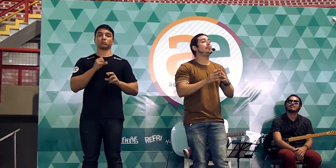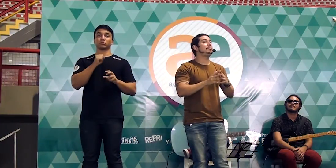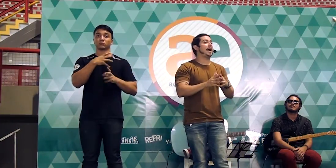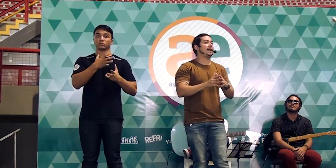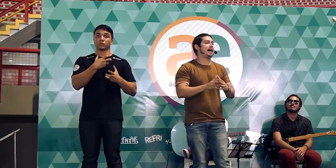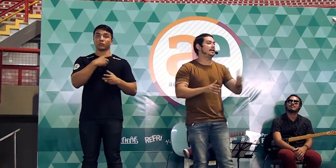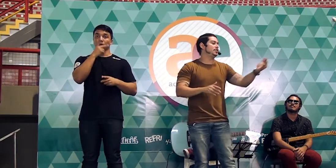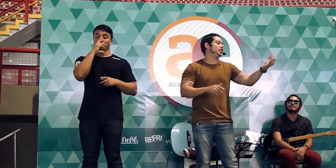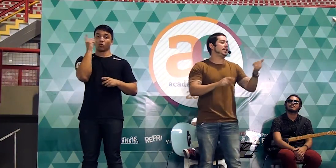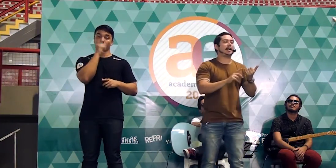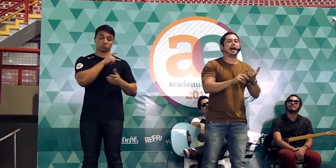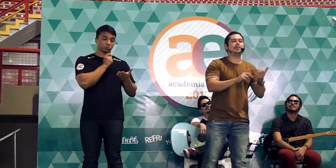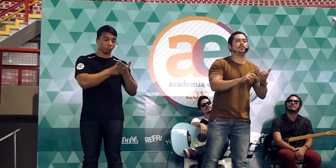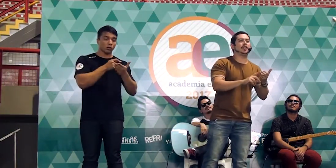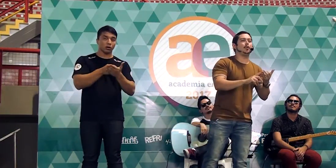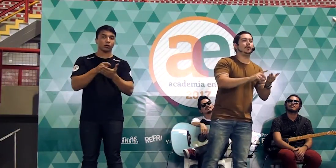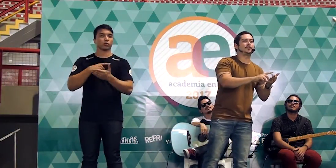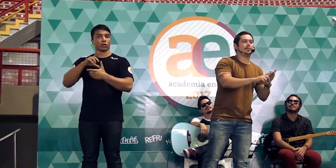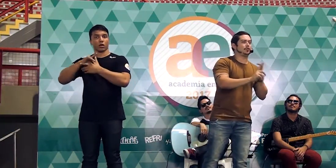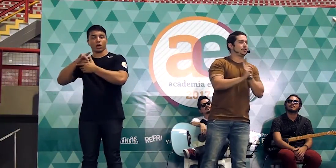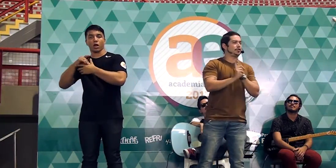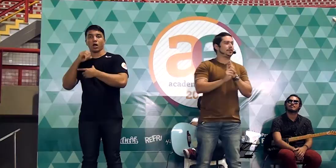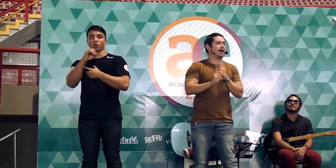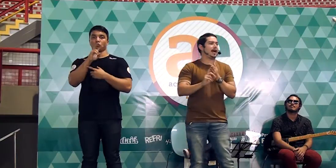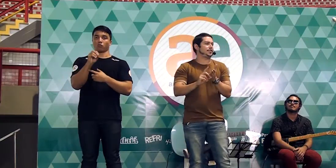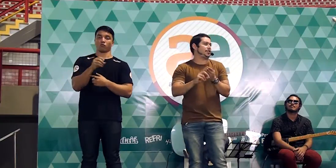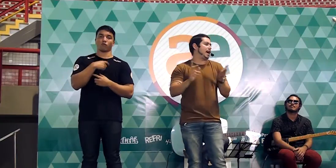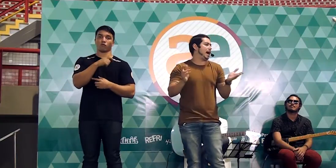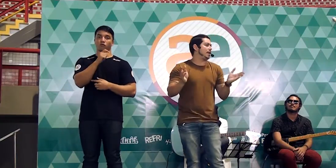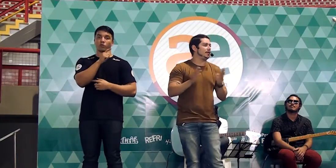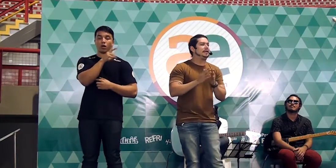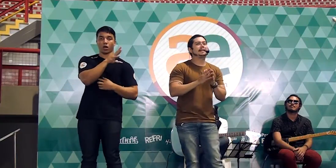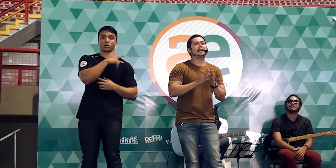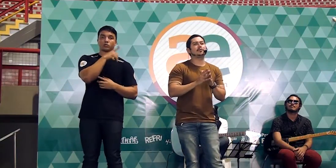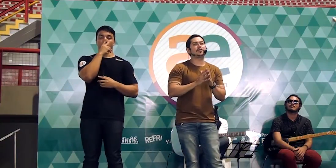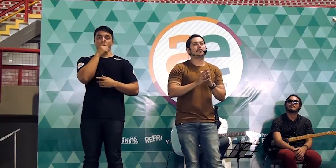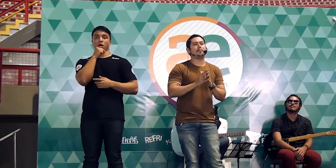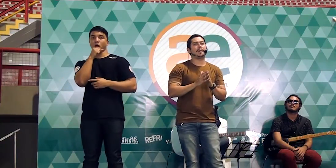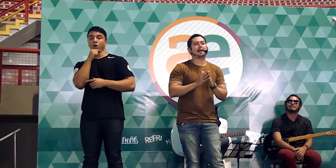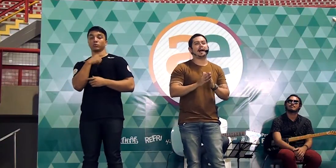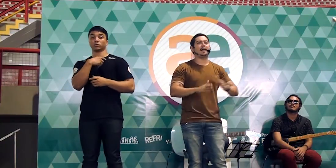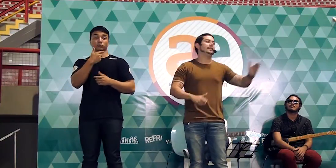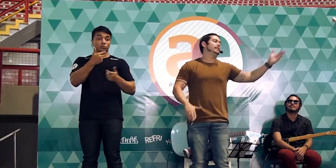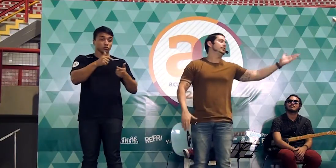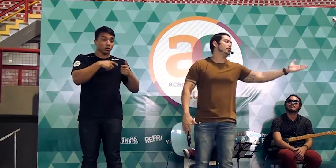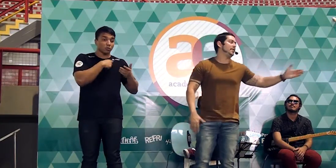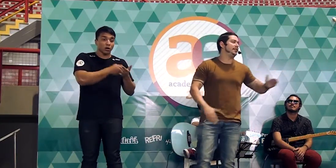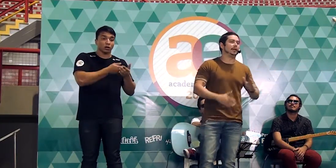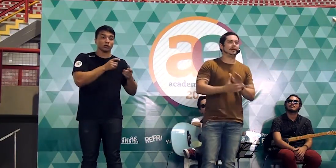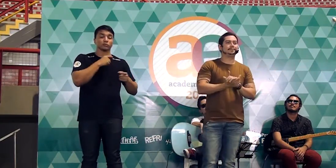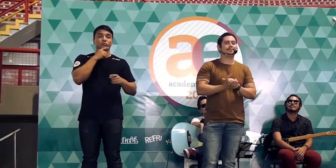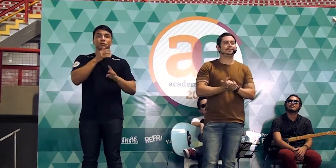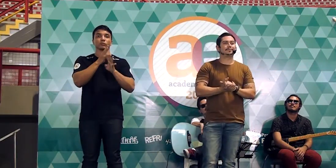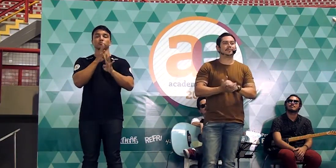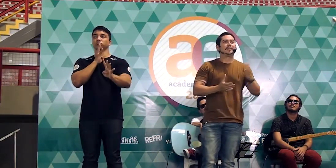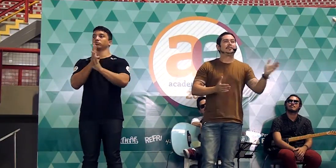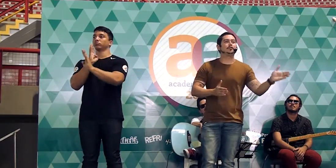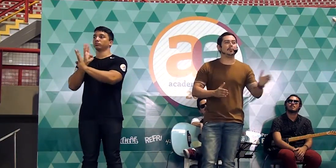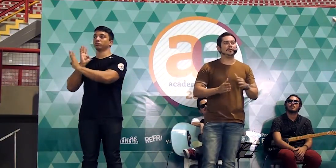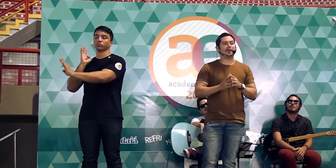tinha como pagar, tinha carne, tinha ovo, tinha botijão de gás, tinha água. Quem não tinha como pagar, tome fila.